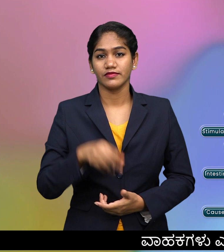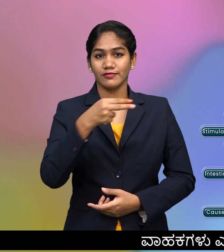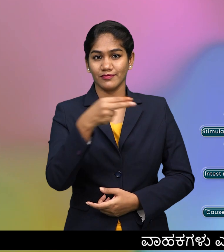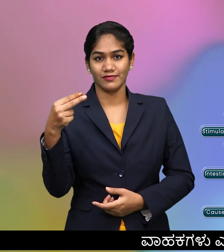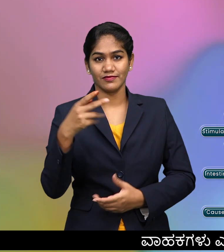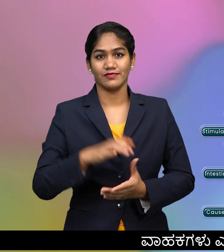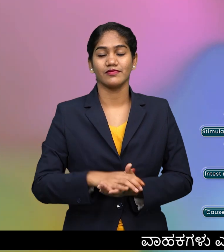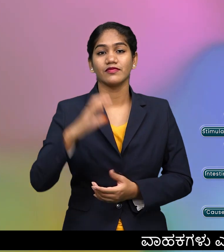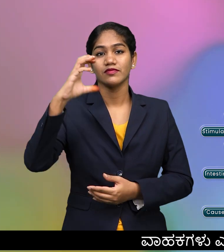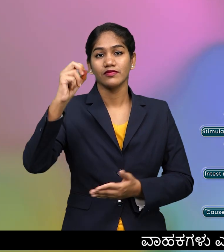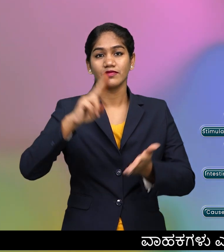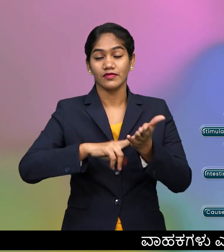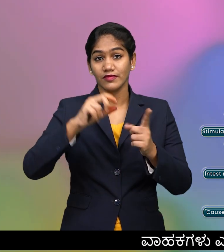ವಾಹಕಗಳು ಎಂದು ಕರೆಯಲಾಗುತ್ತದೆ.